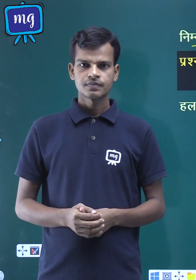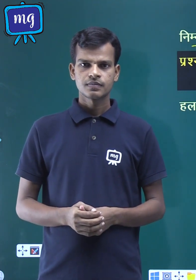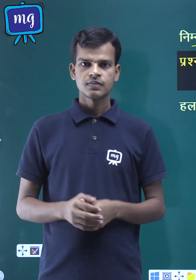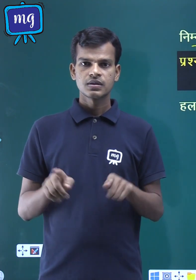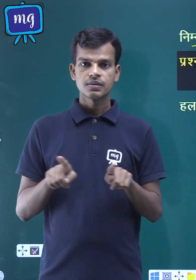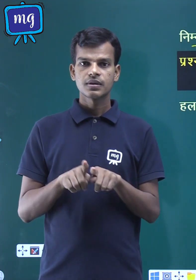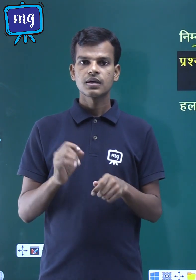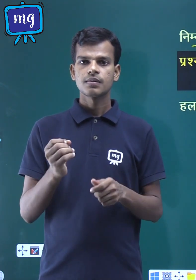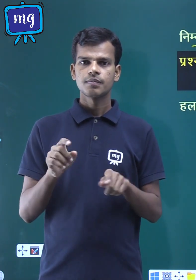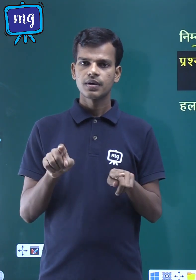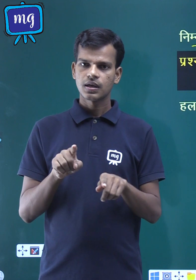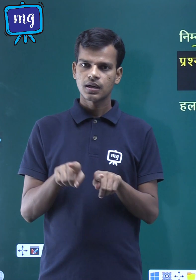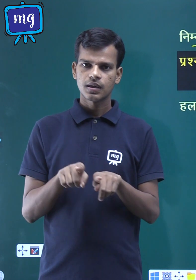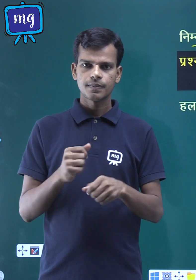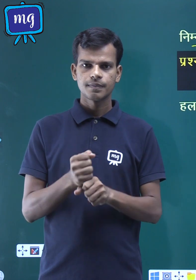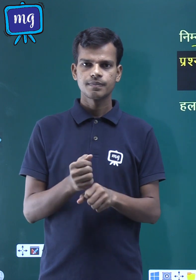समीकरण बनाना है।